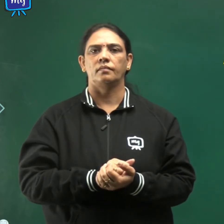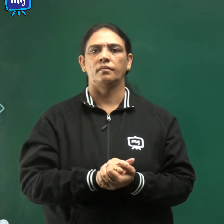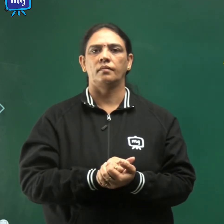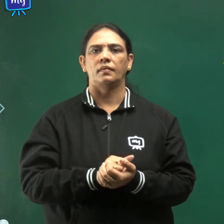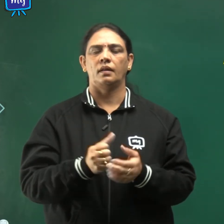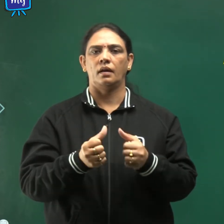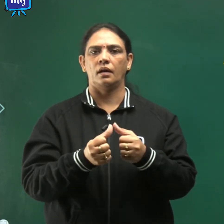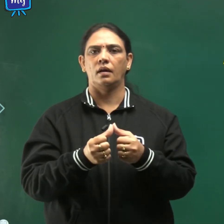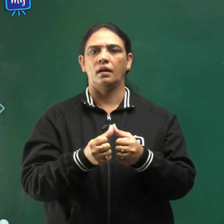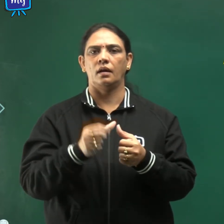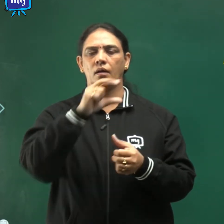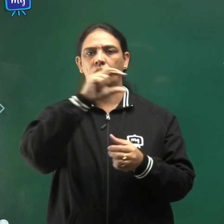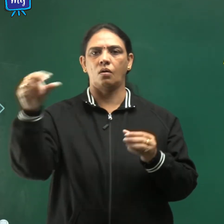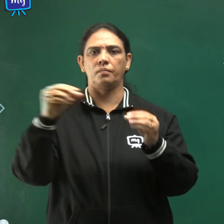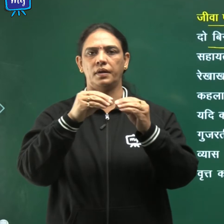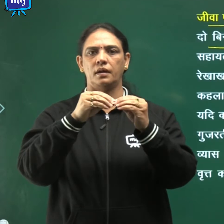A और B